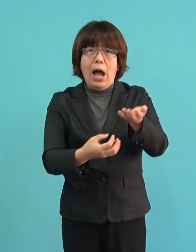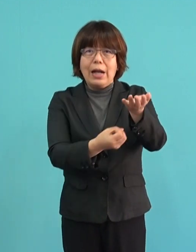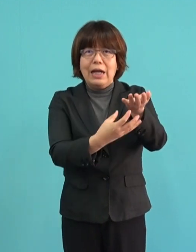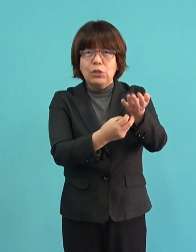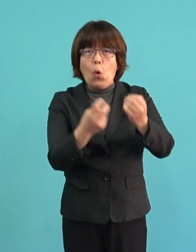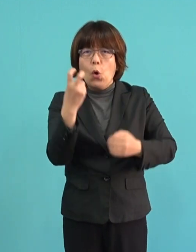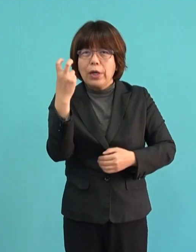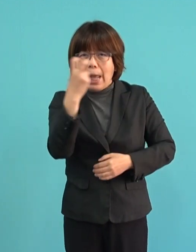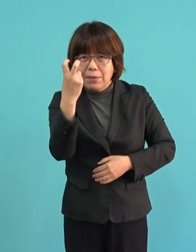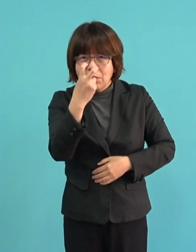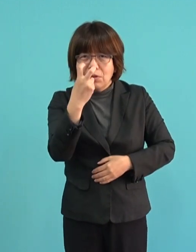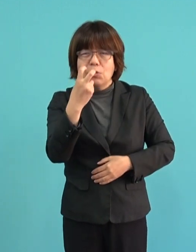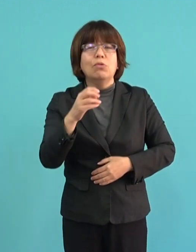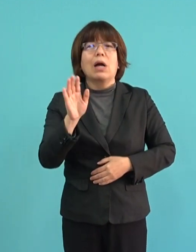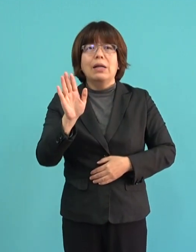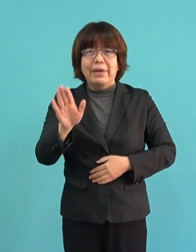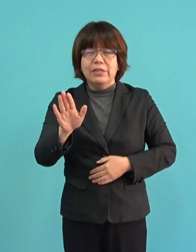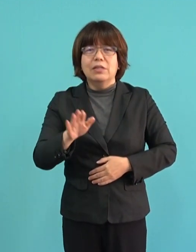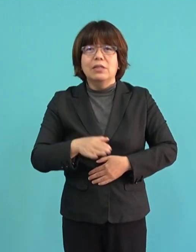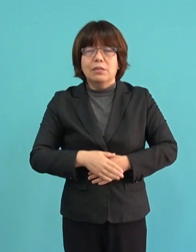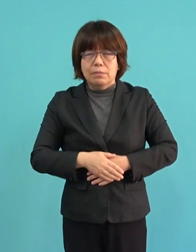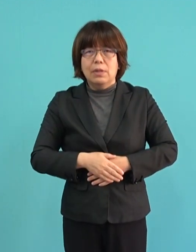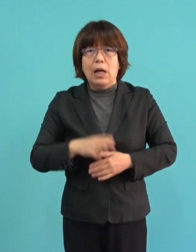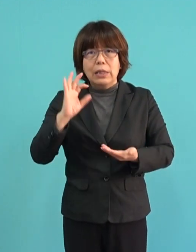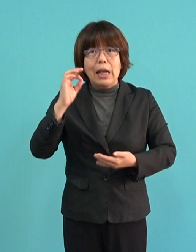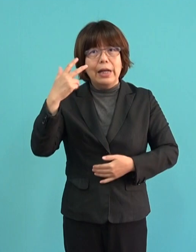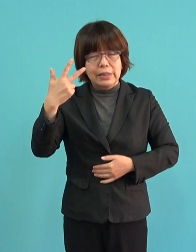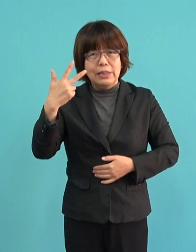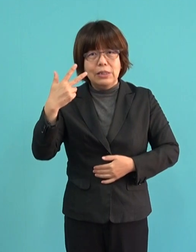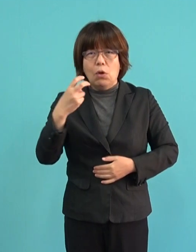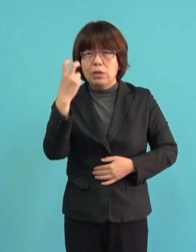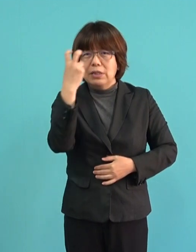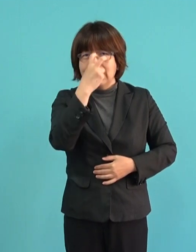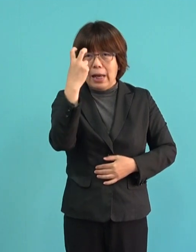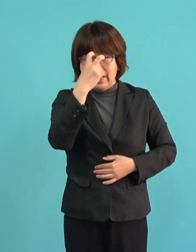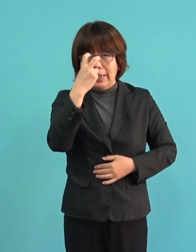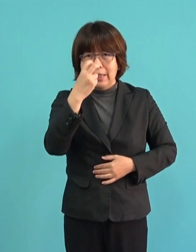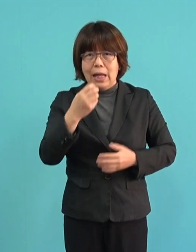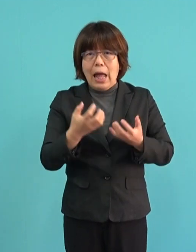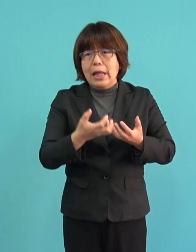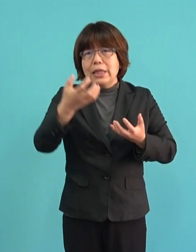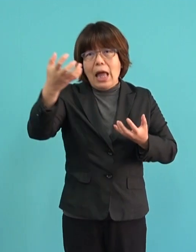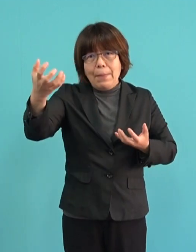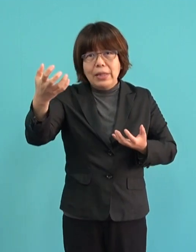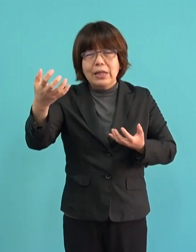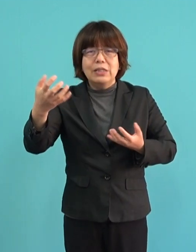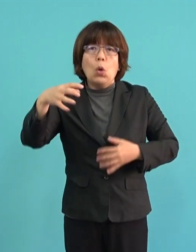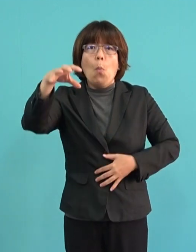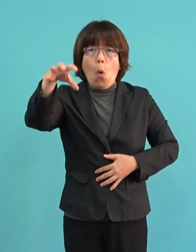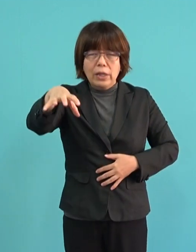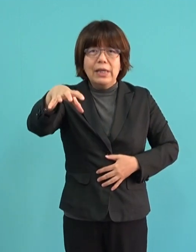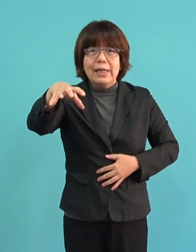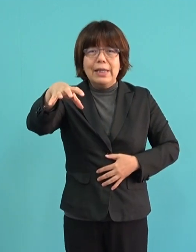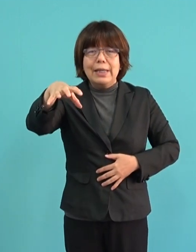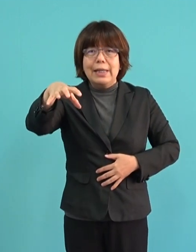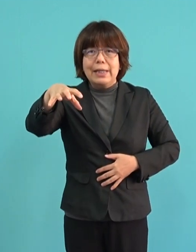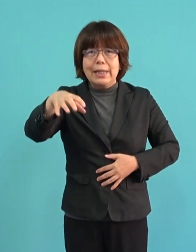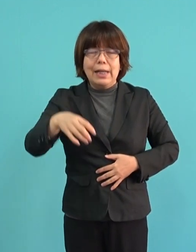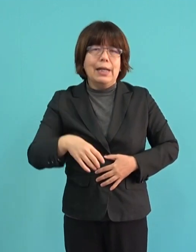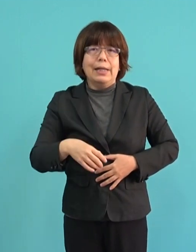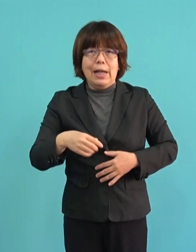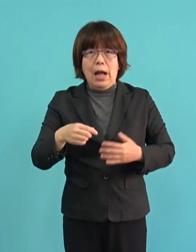があってですねあのこの中で奈良市のですねあの審査員旅立ちの森が作品選手